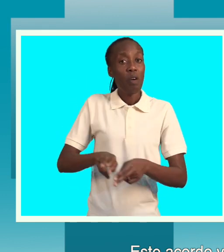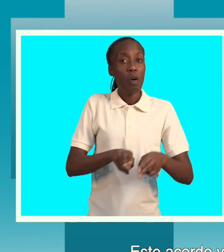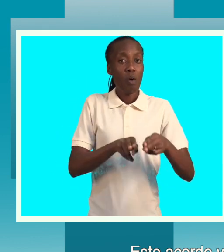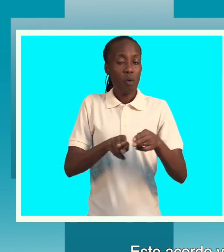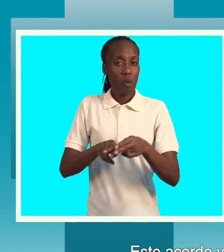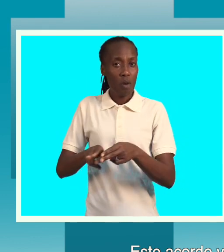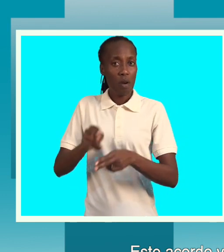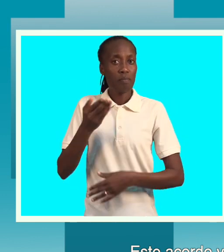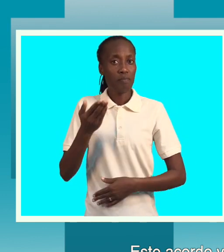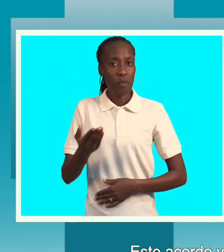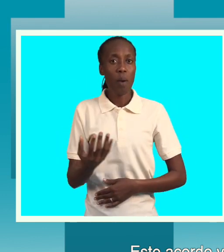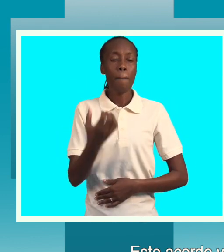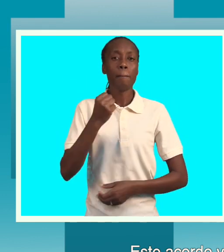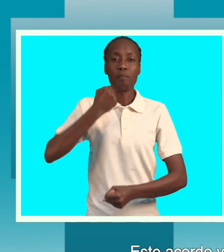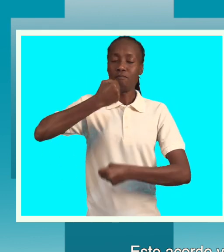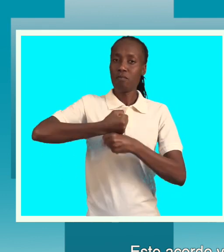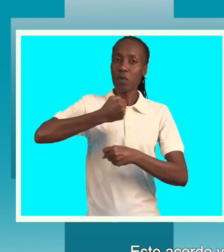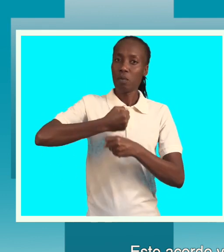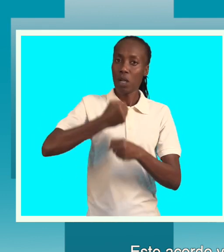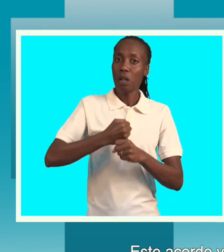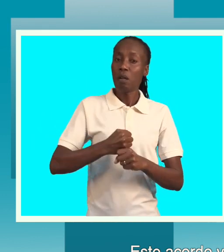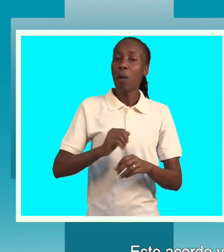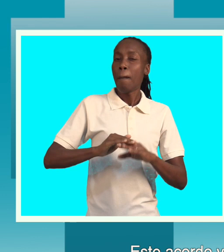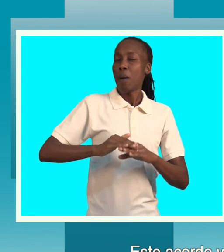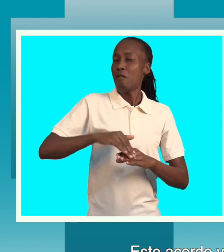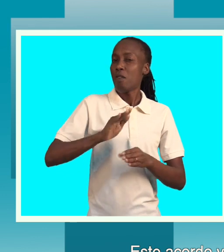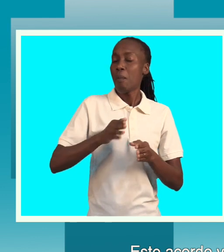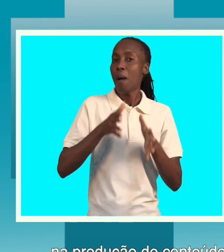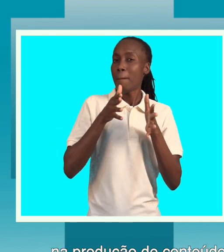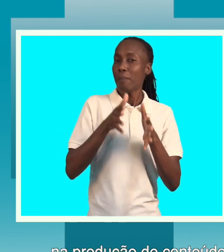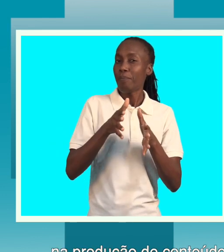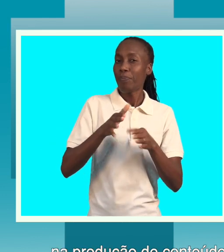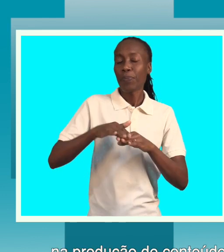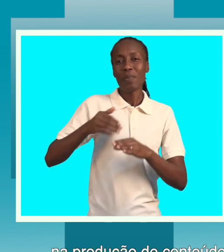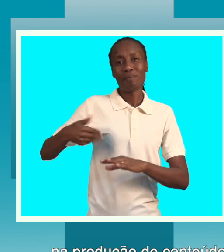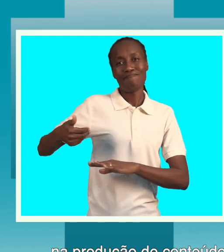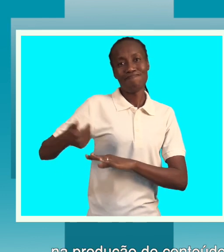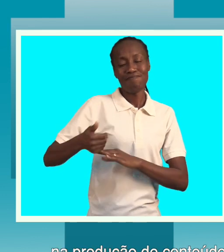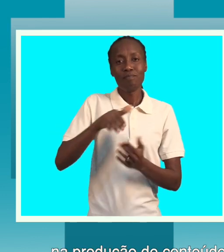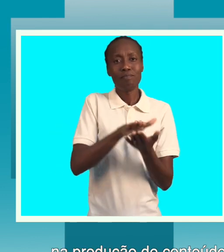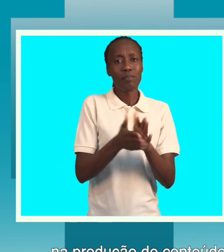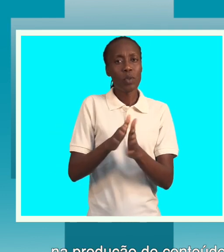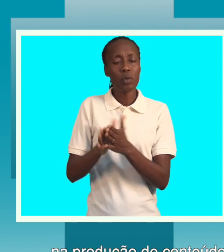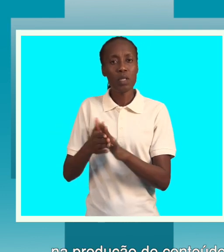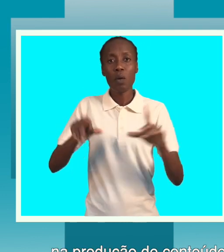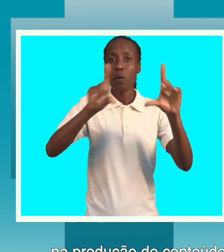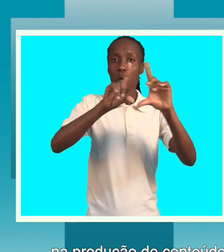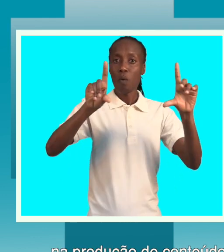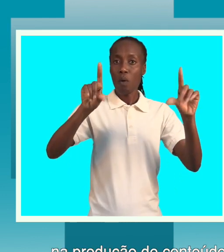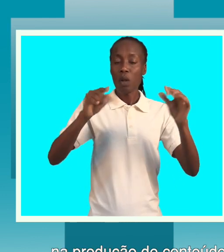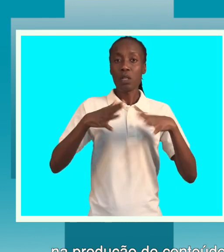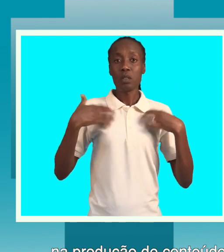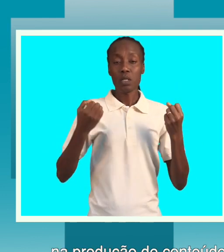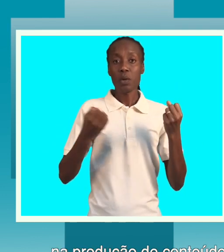acordo vai nos permitir trabalhar de uma forma mais sistemática na produção de conteúdos